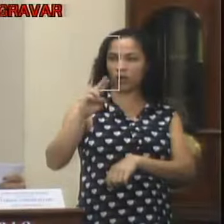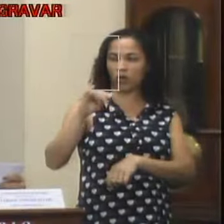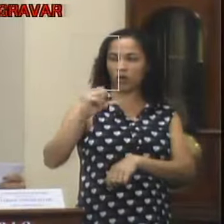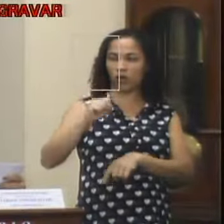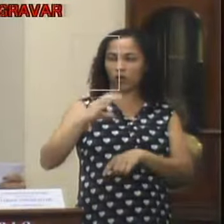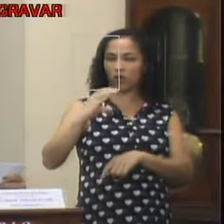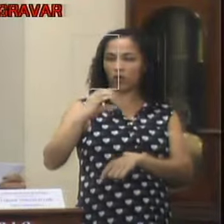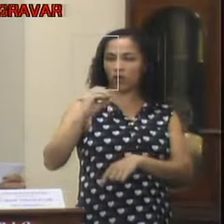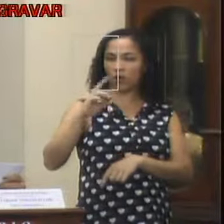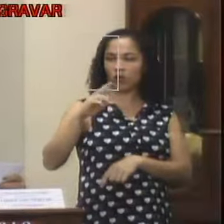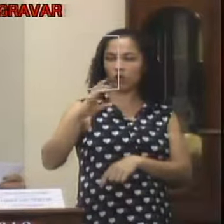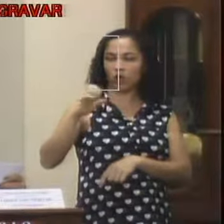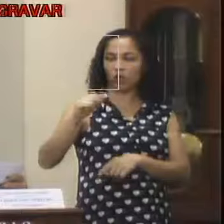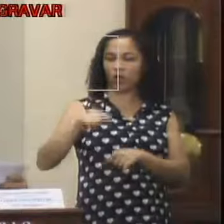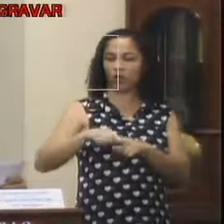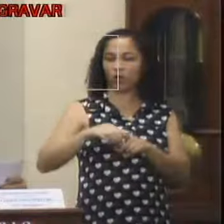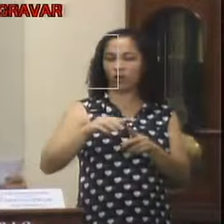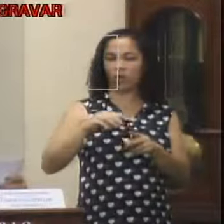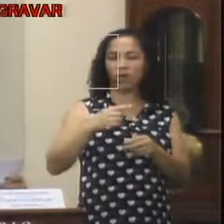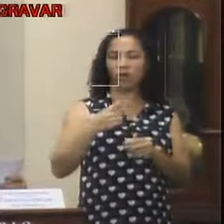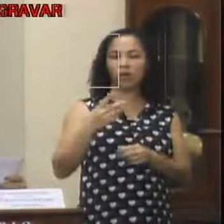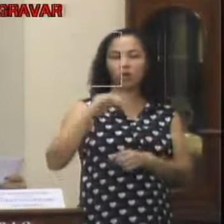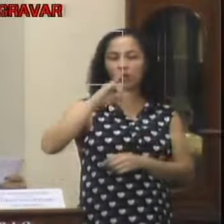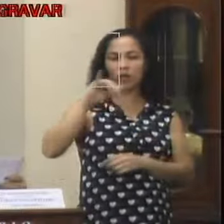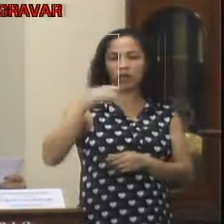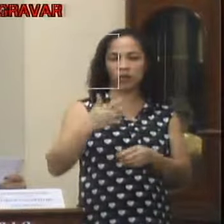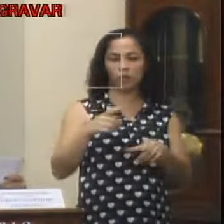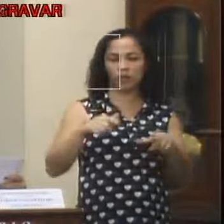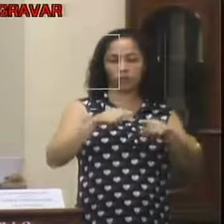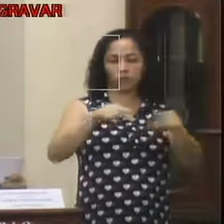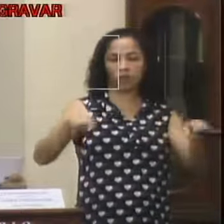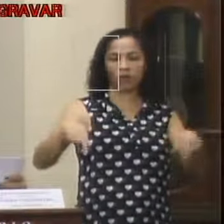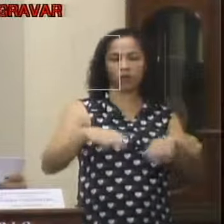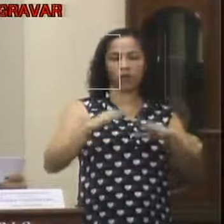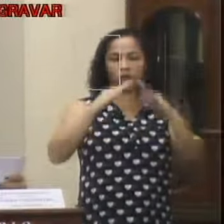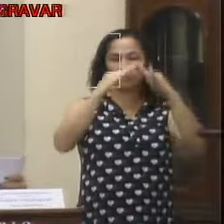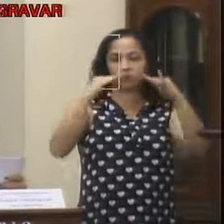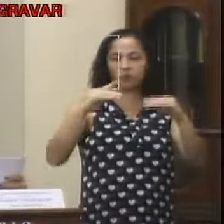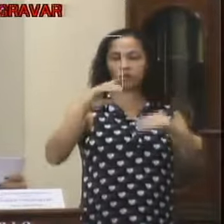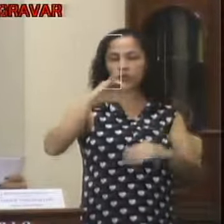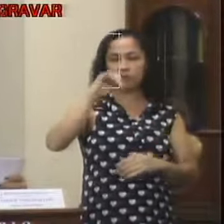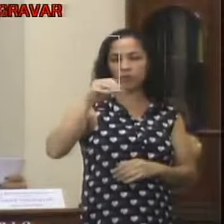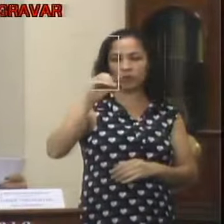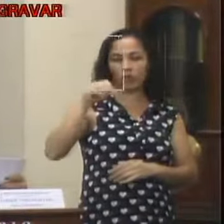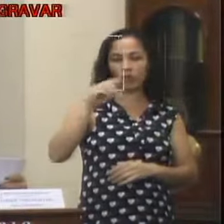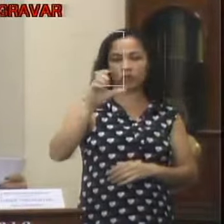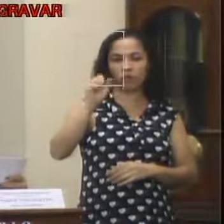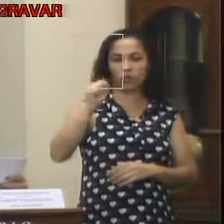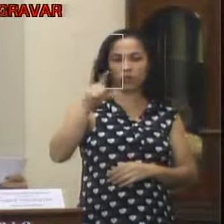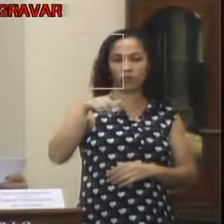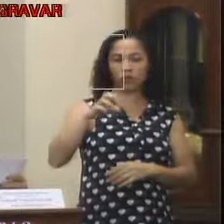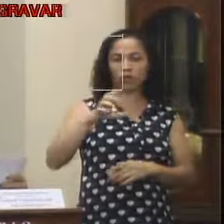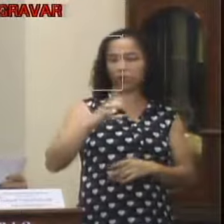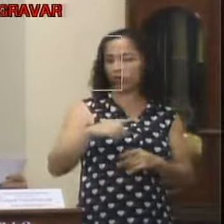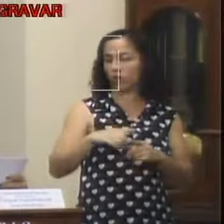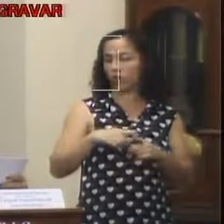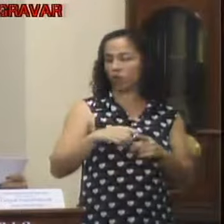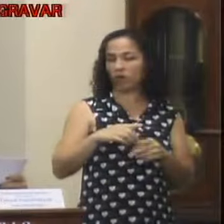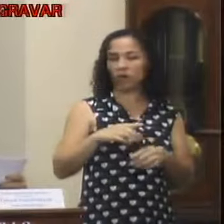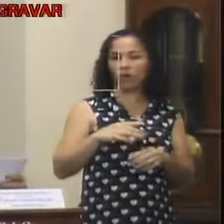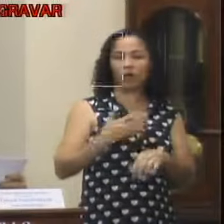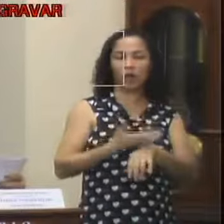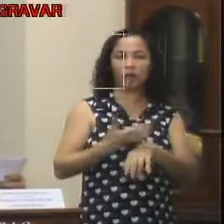poliesportiva José Soares dos Reis, bairro Jardim Valença. Justificativa. A Praça Clóvis Correia, no bairro Jardim Valença, é bastante